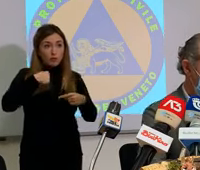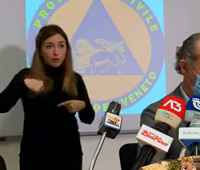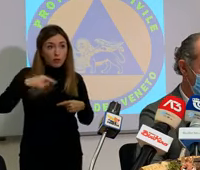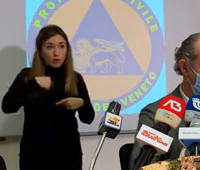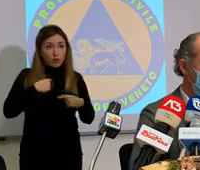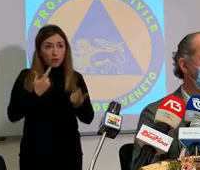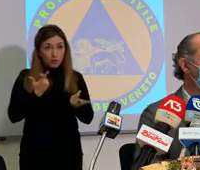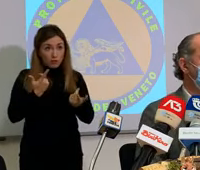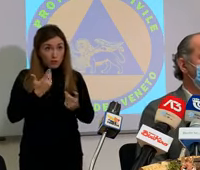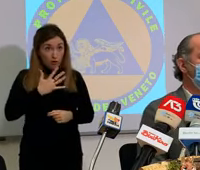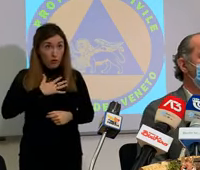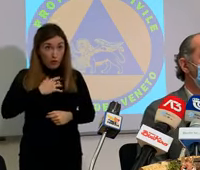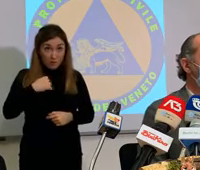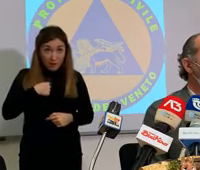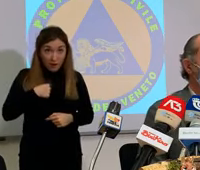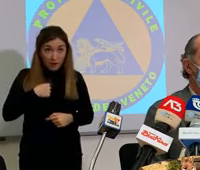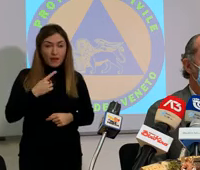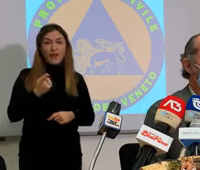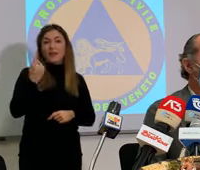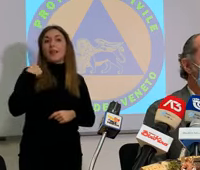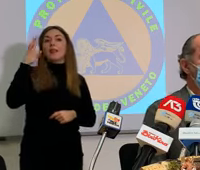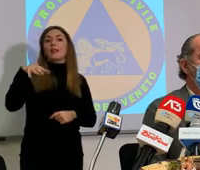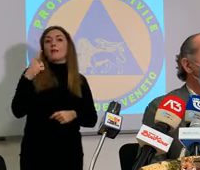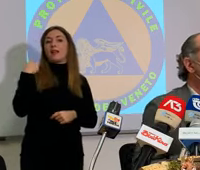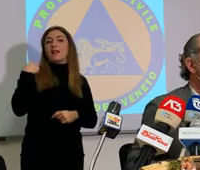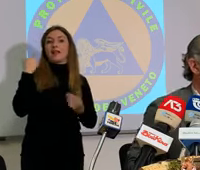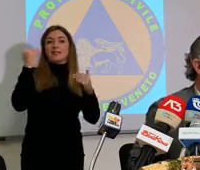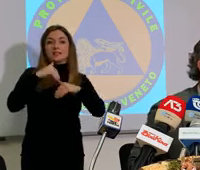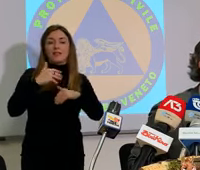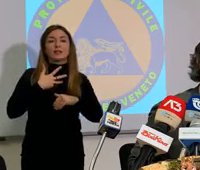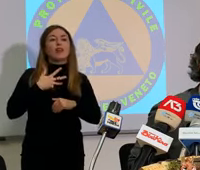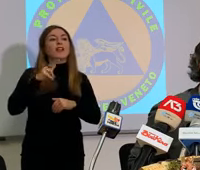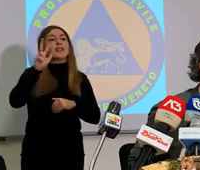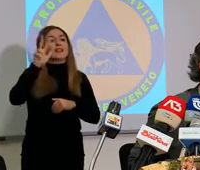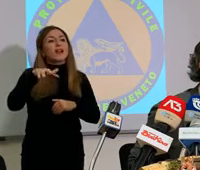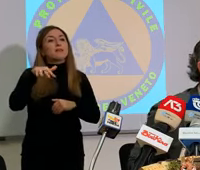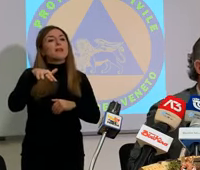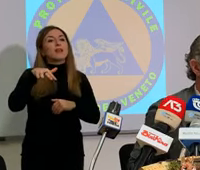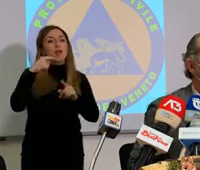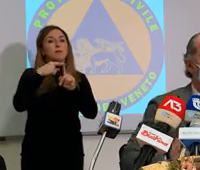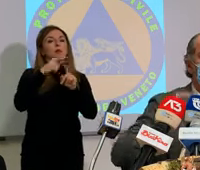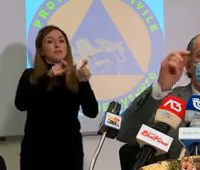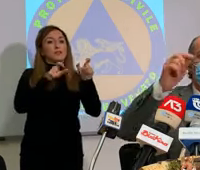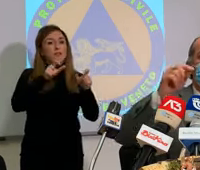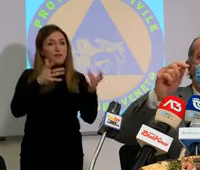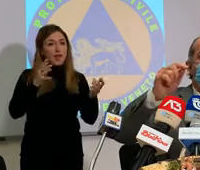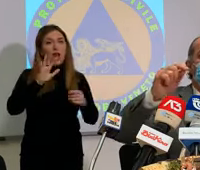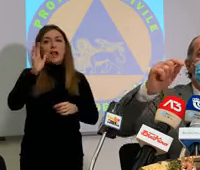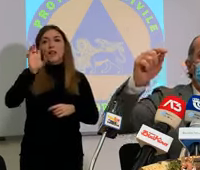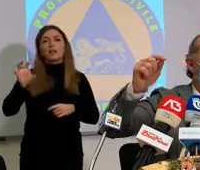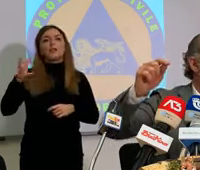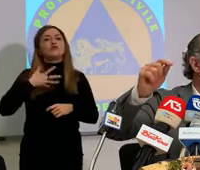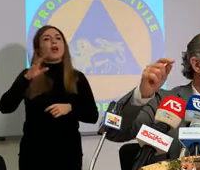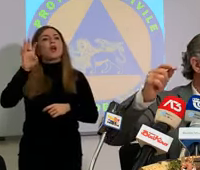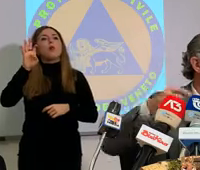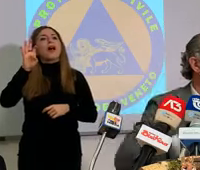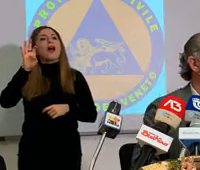capite se guardate anche la tabella di ieri sera noi abbiamo tre mirata 3000 positivi sono le regioni che hanno 40